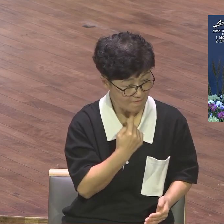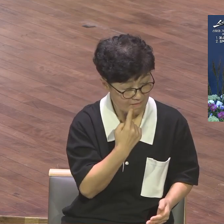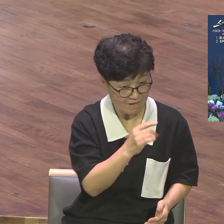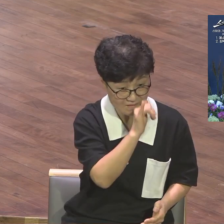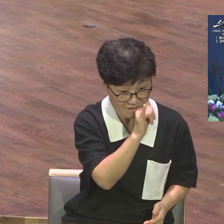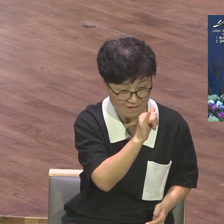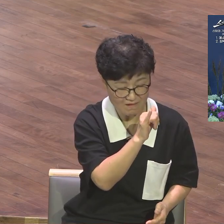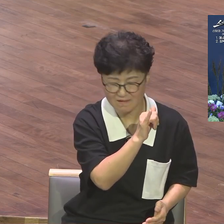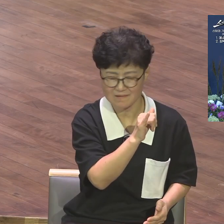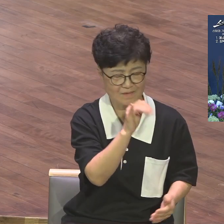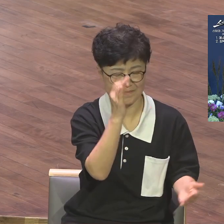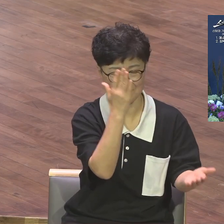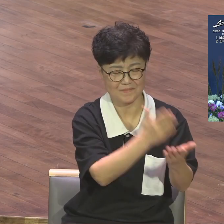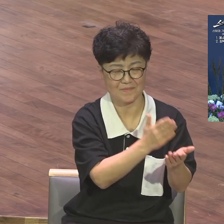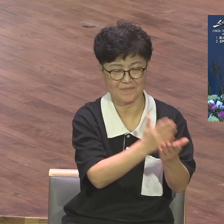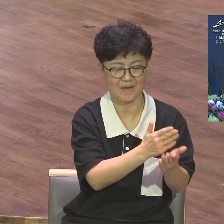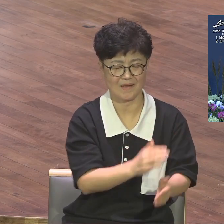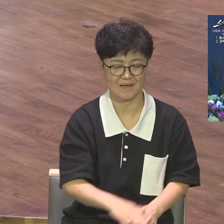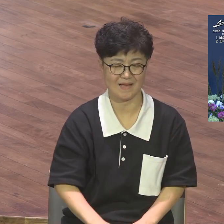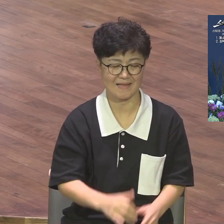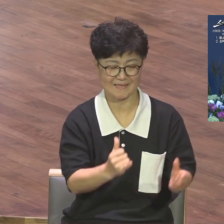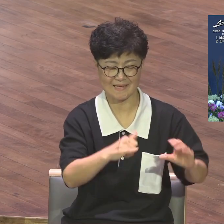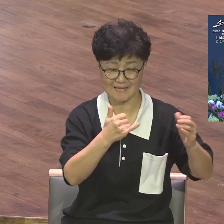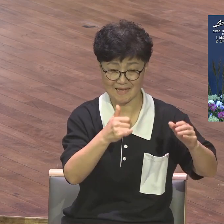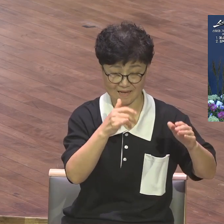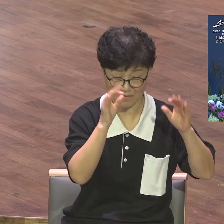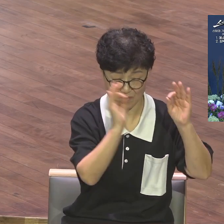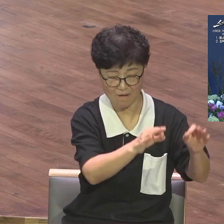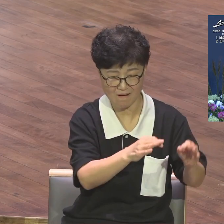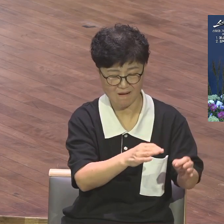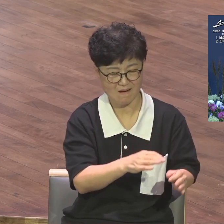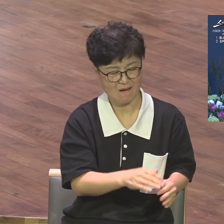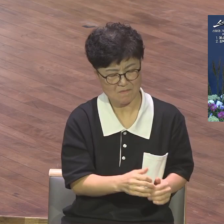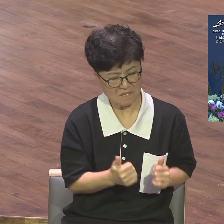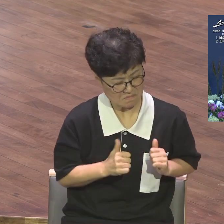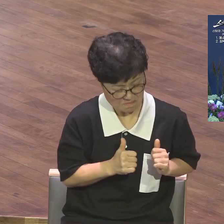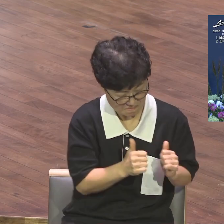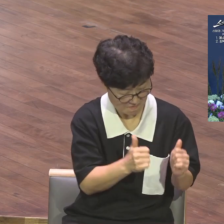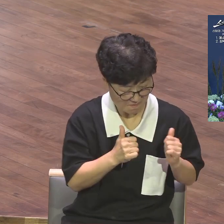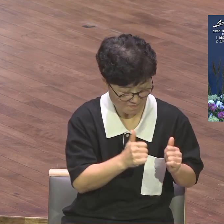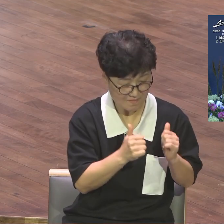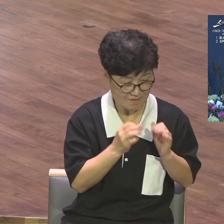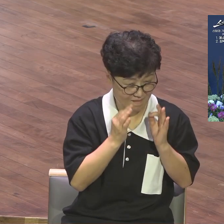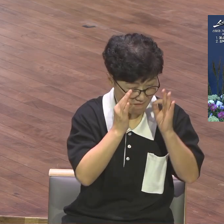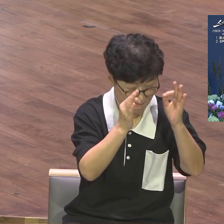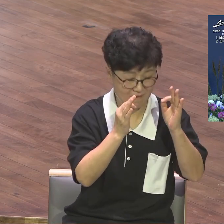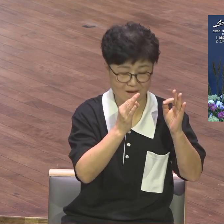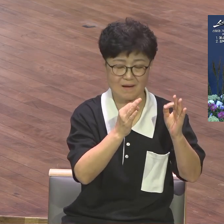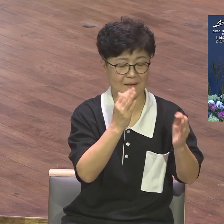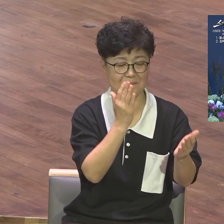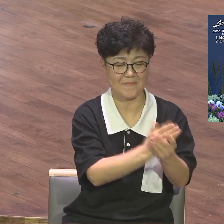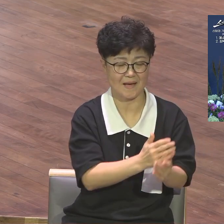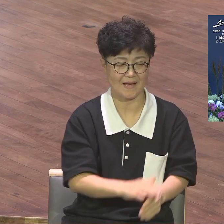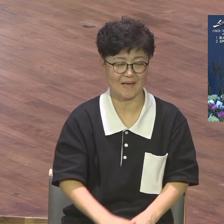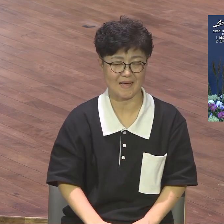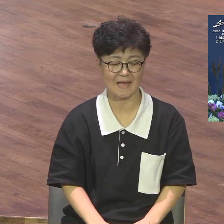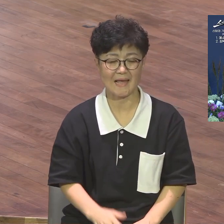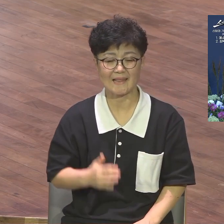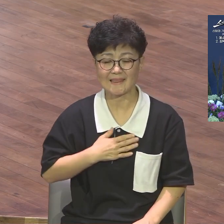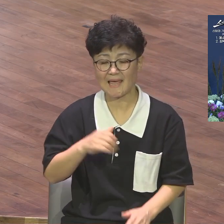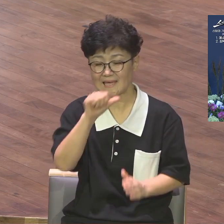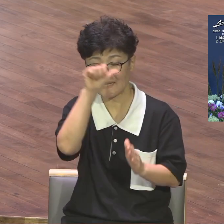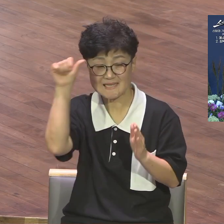기승전 갖고 아둥바둥 살아가는 것이 아니라 내가 어떠한 결론을 갖고 내 인생을 살아가느냐, 그리고 어떠한 결론을 갖고 내